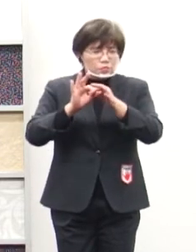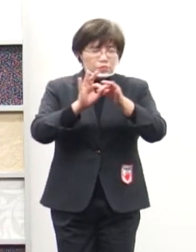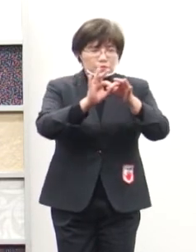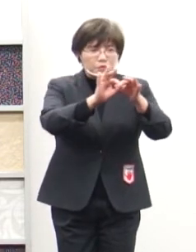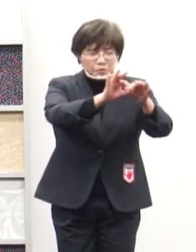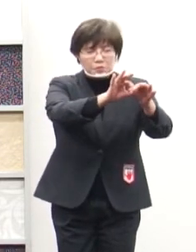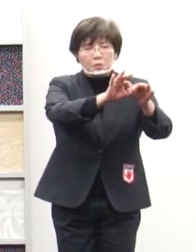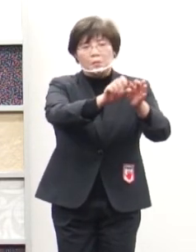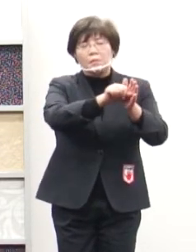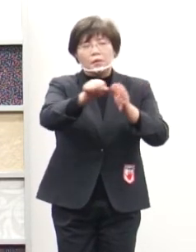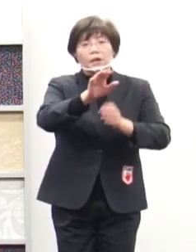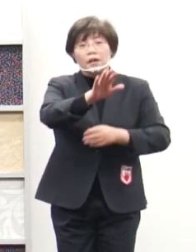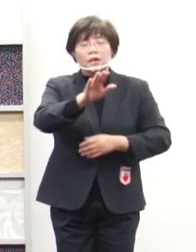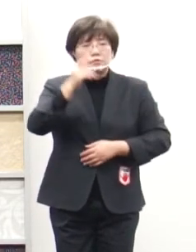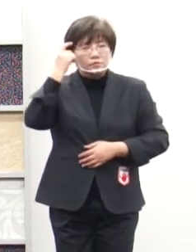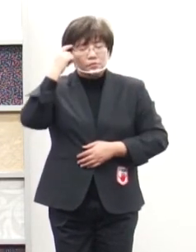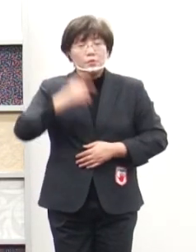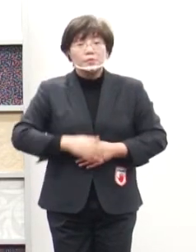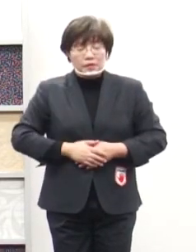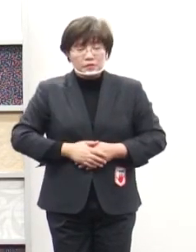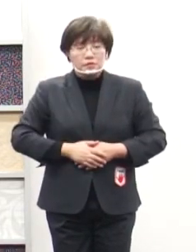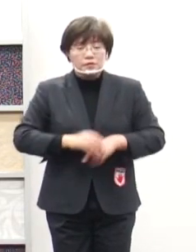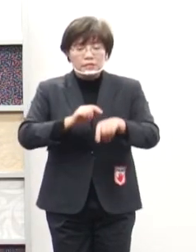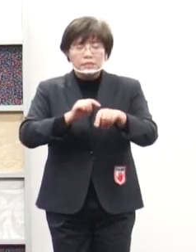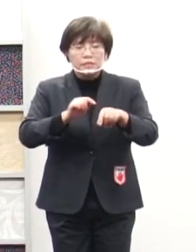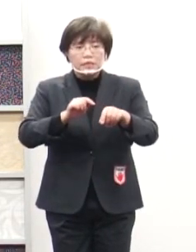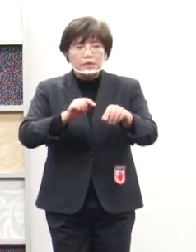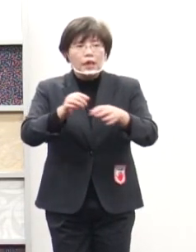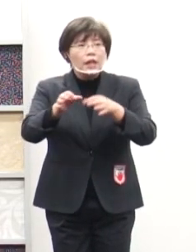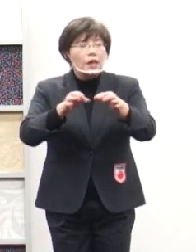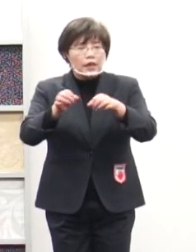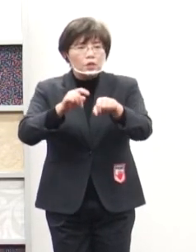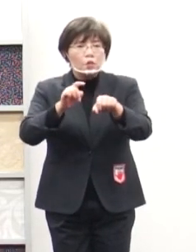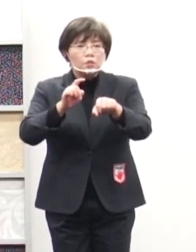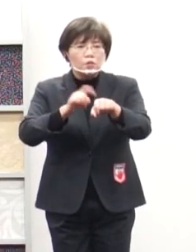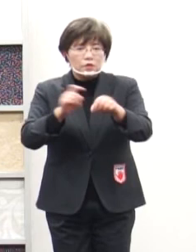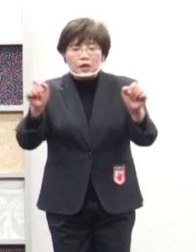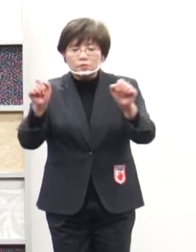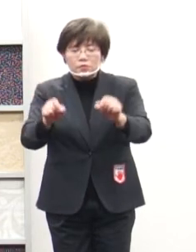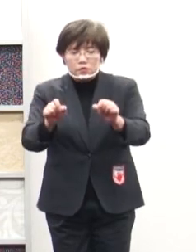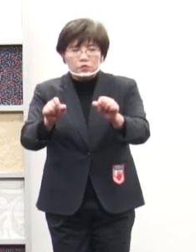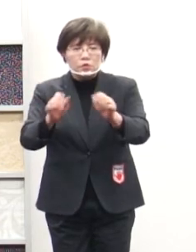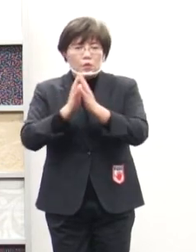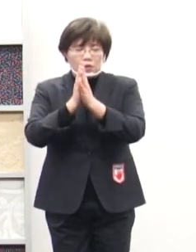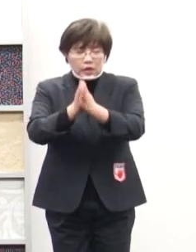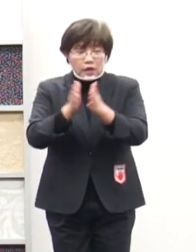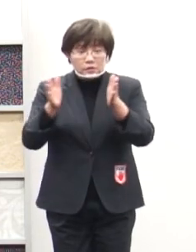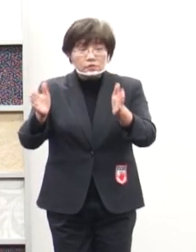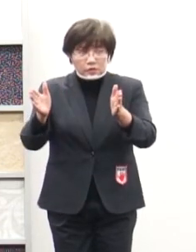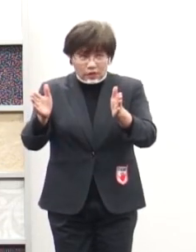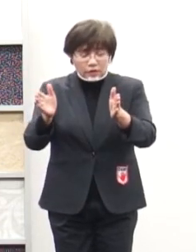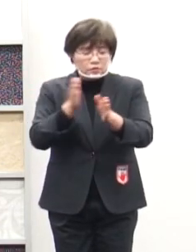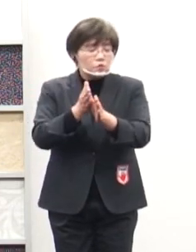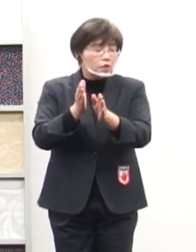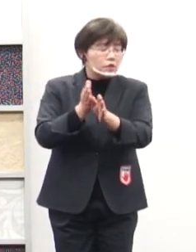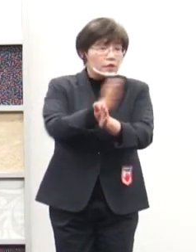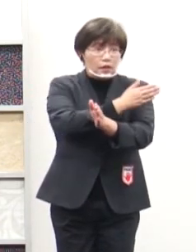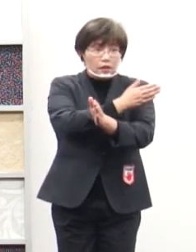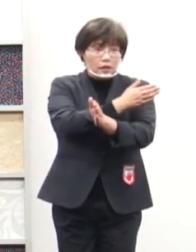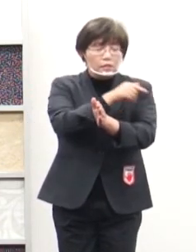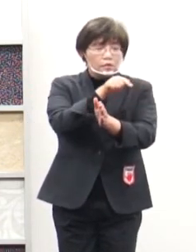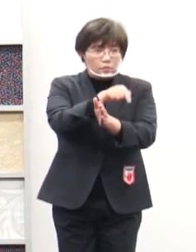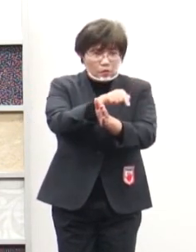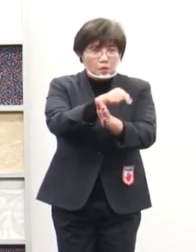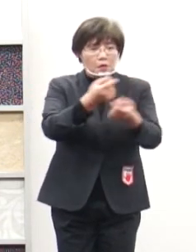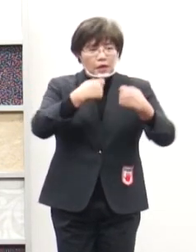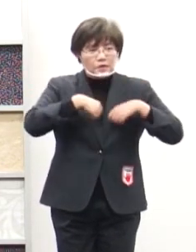のまあ、その時短要請期間中 の, その、防御と合わせて、まあ、その感染防止対策を講じていただける